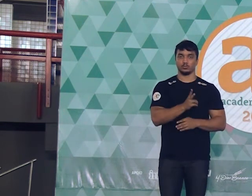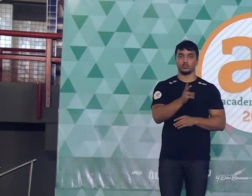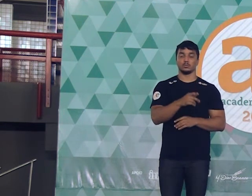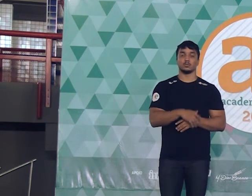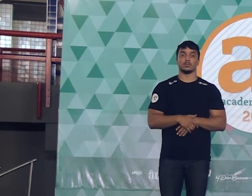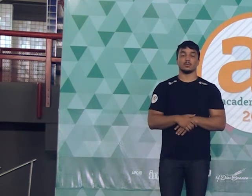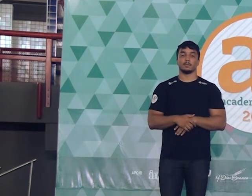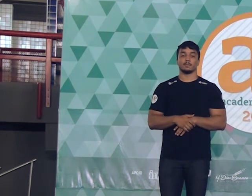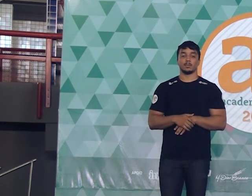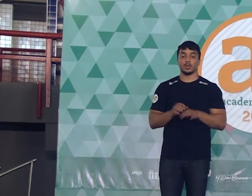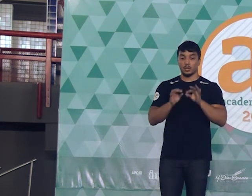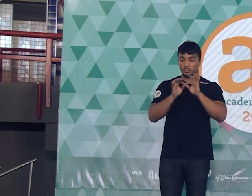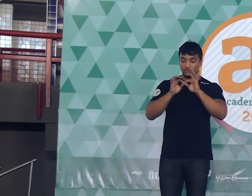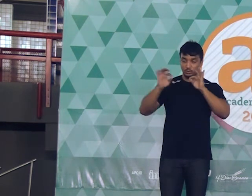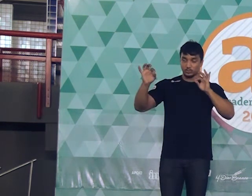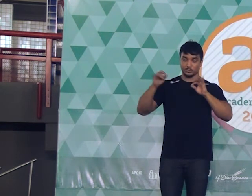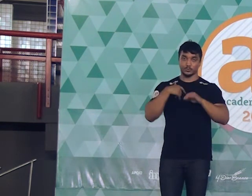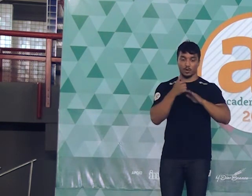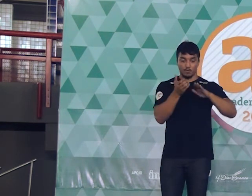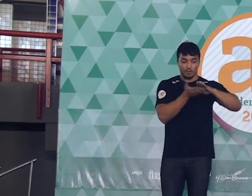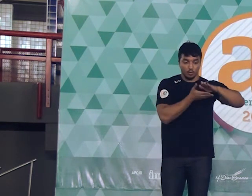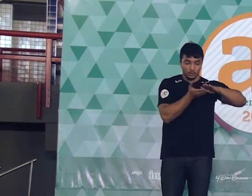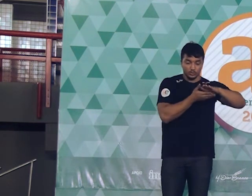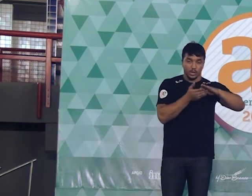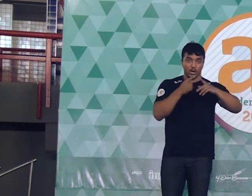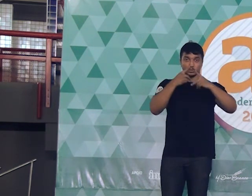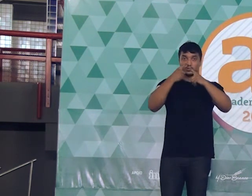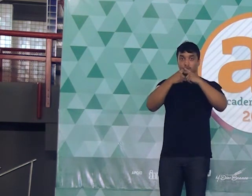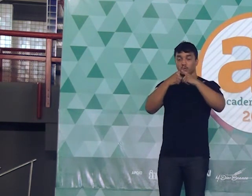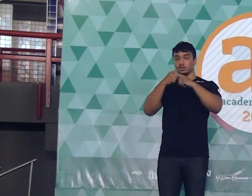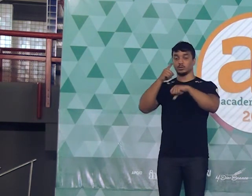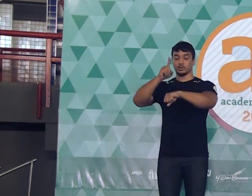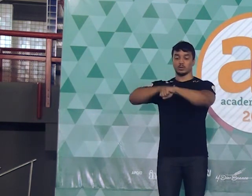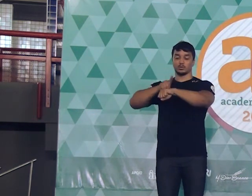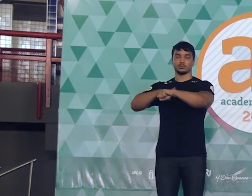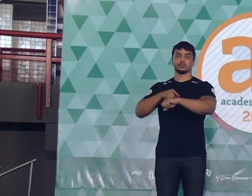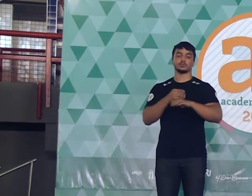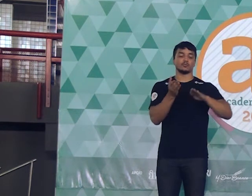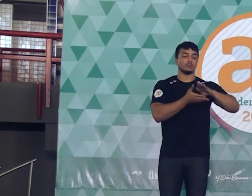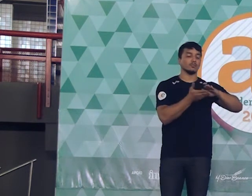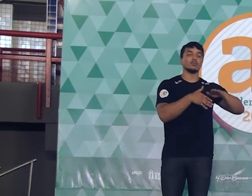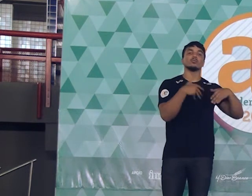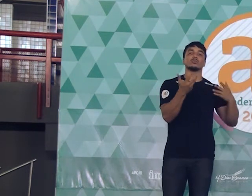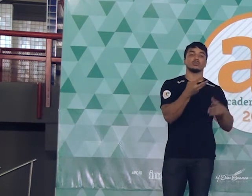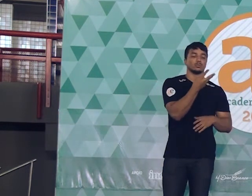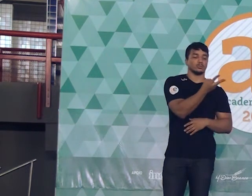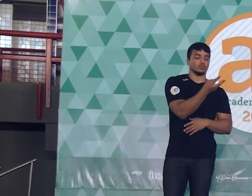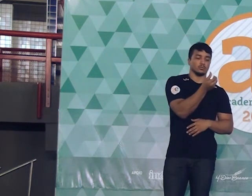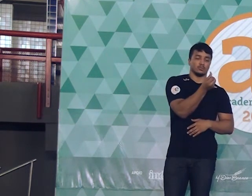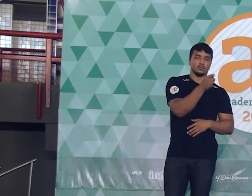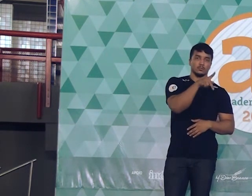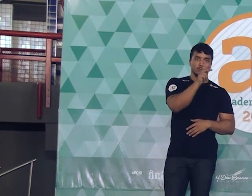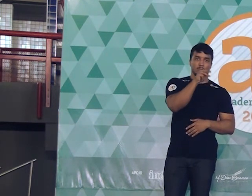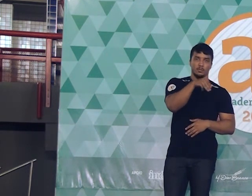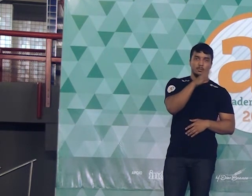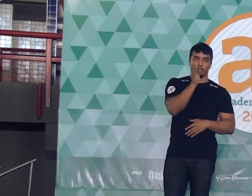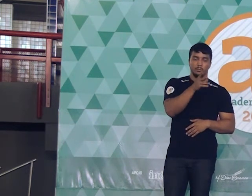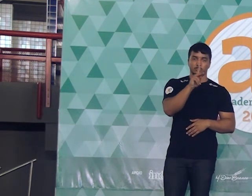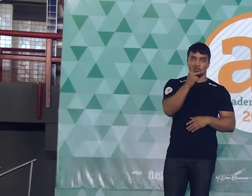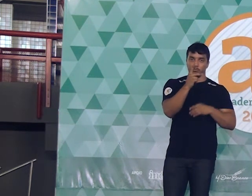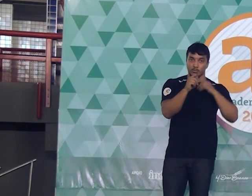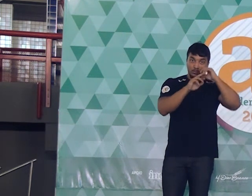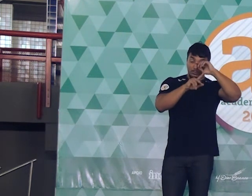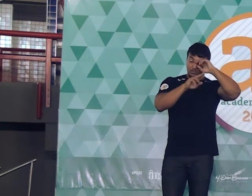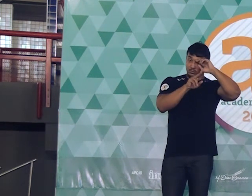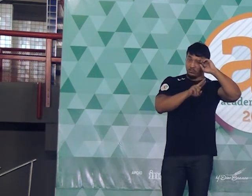é distância, velocidade vezes tempo. Minha velocidade, 36 km por hora. Mas eu